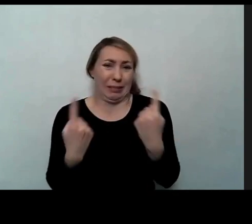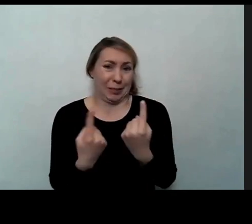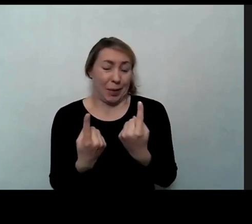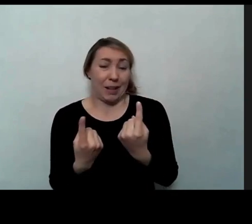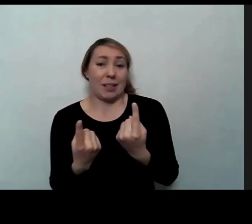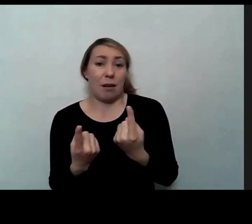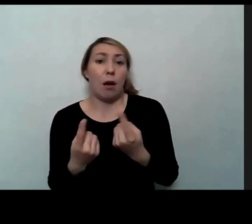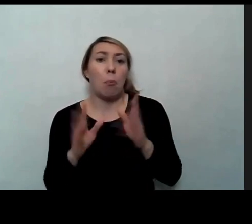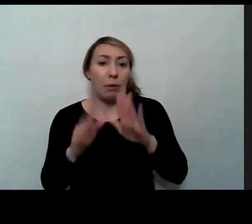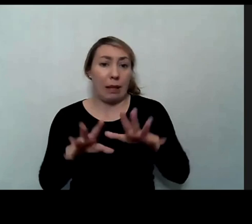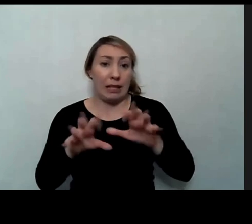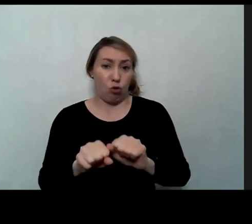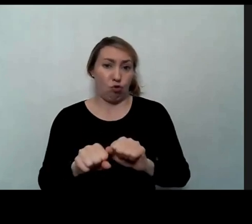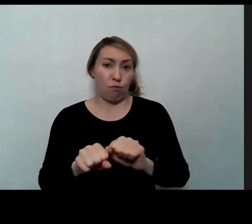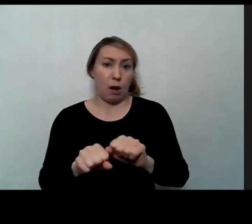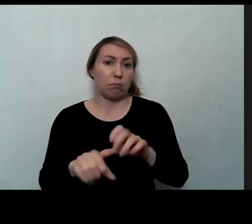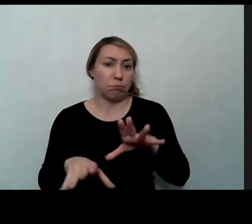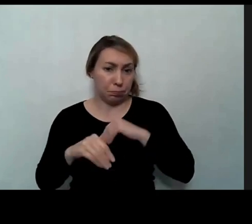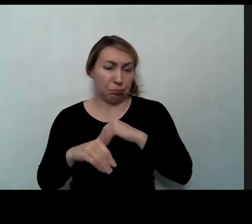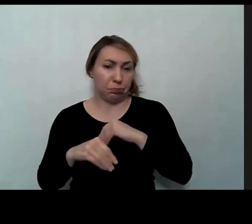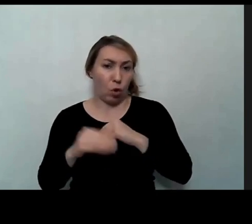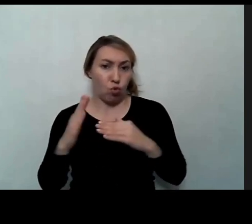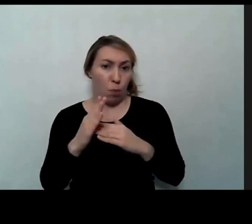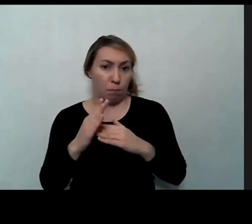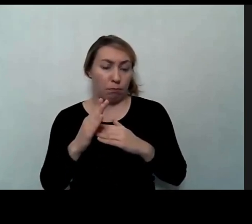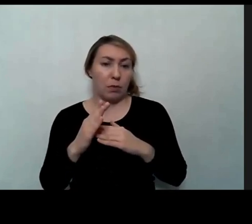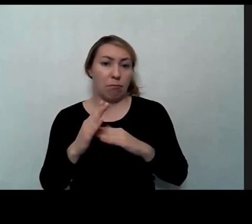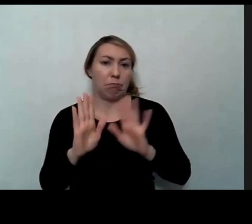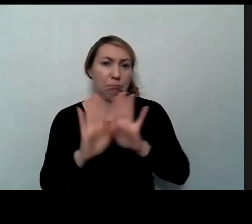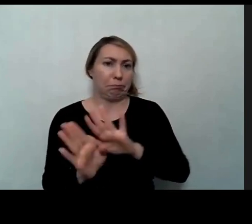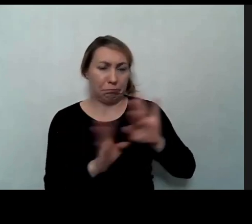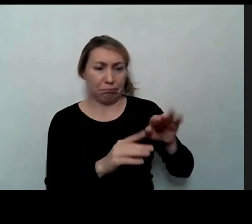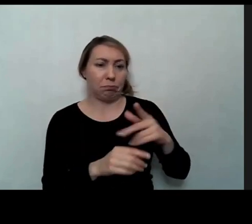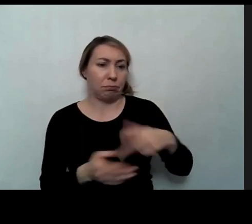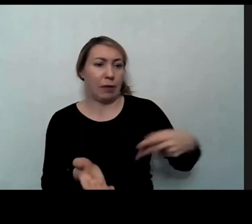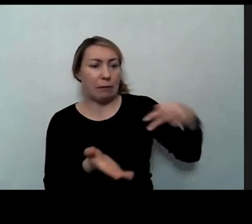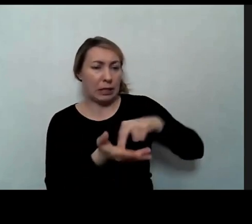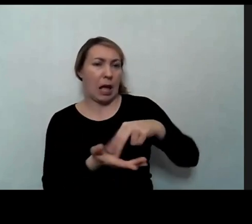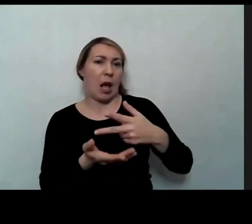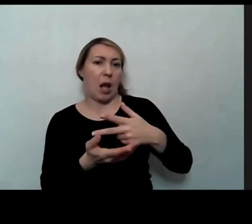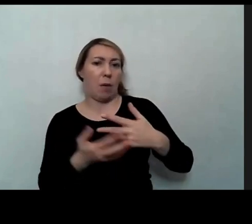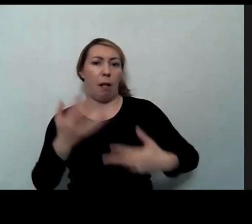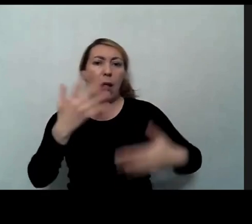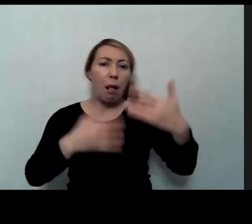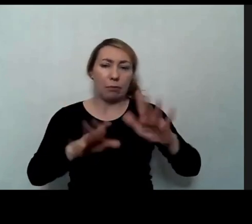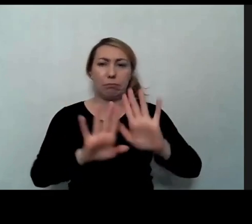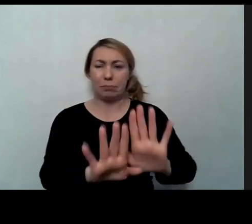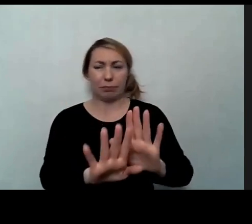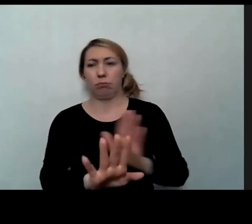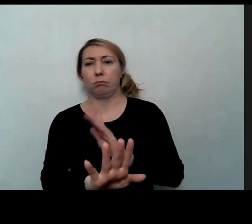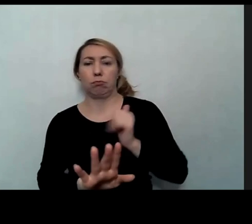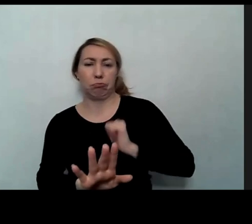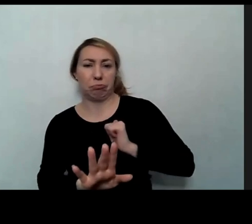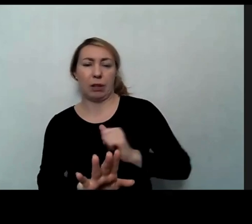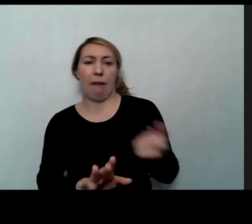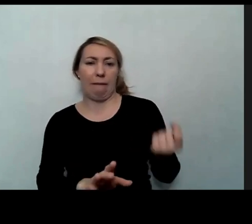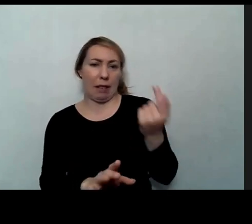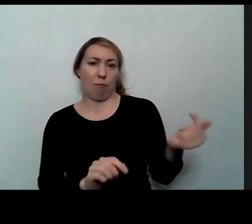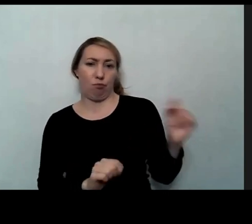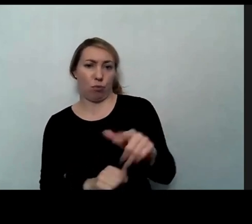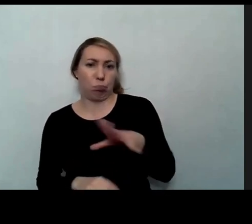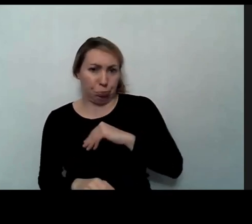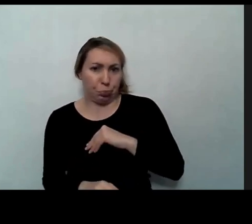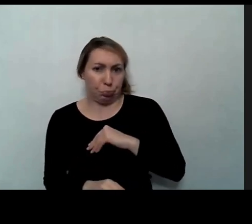zdarza, można zatrzymać ten test, można dać mu tę szansę, żeby wstał od tego komputera, tak, i wrócił za moment do